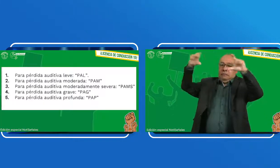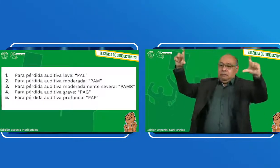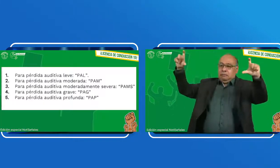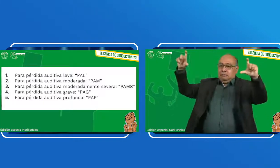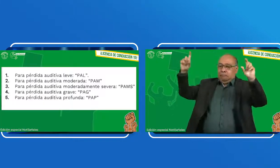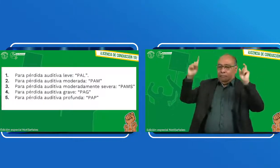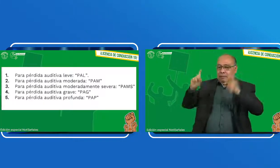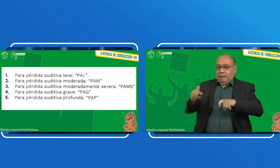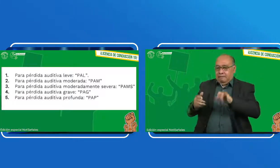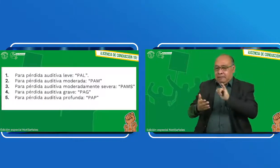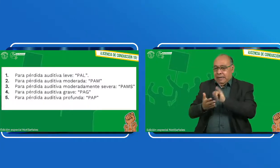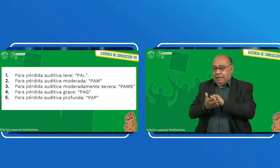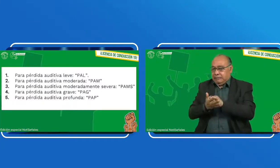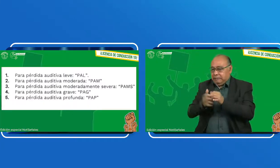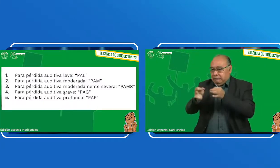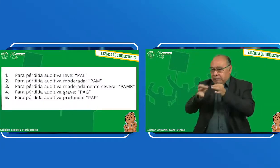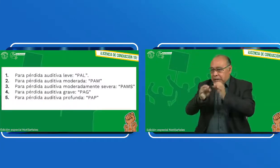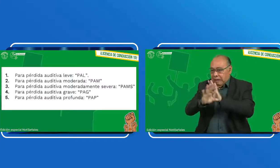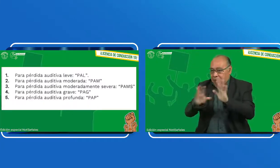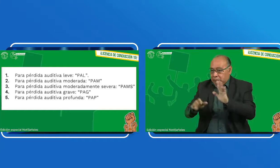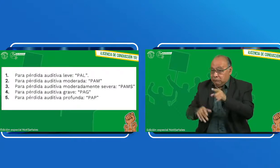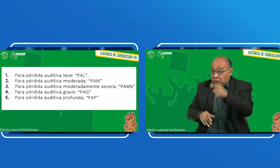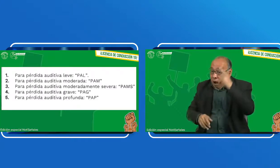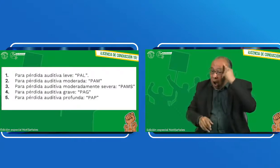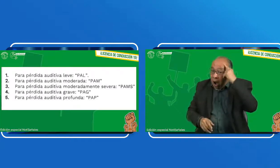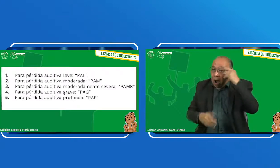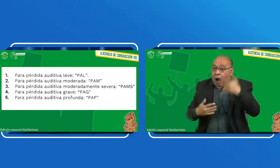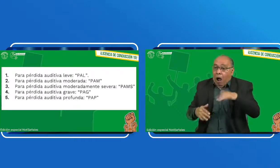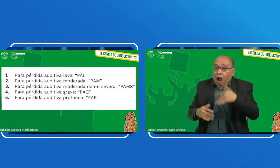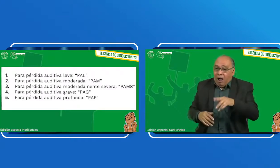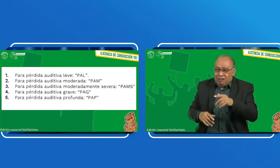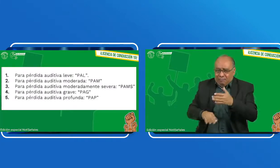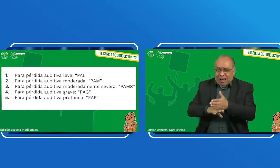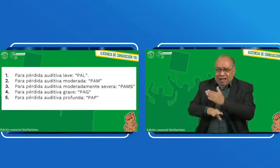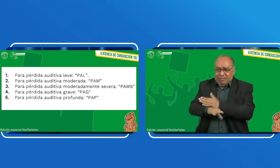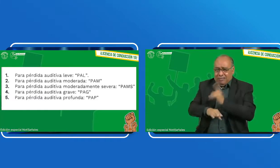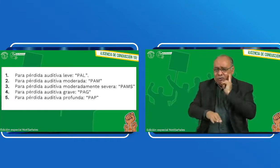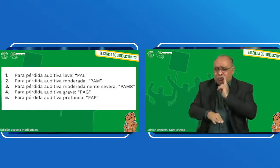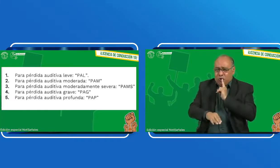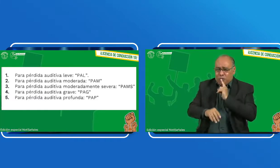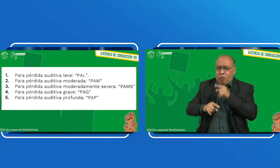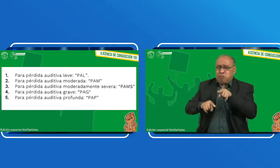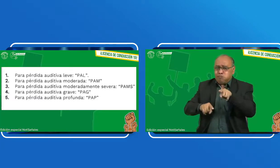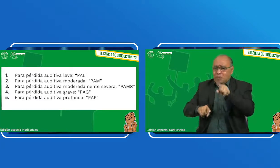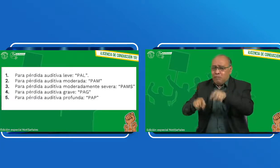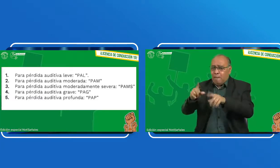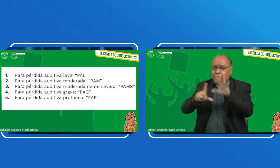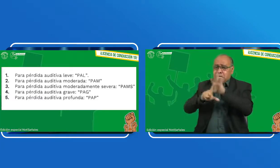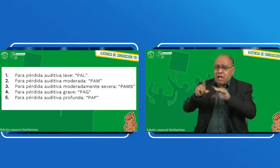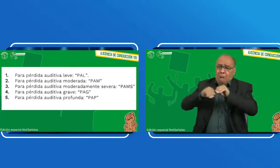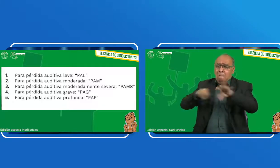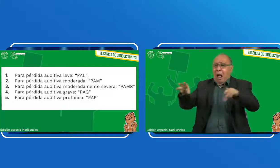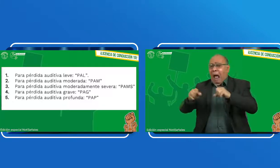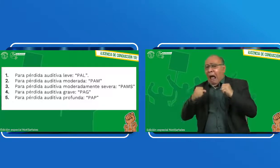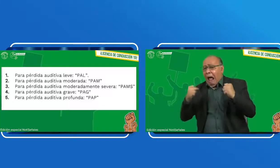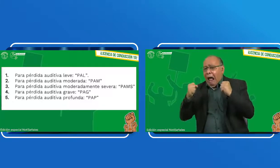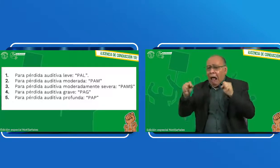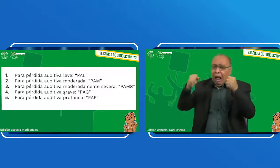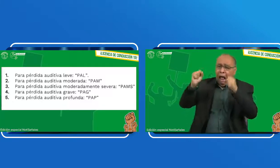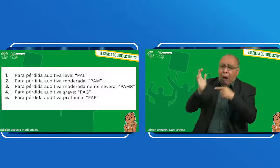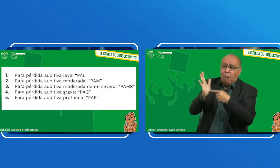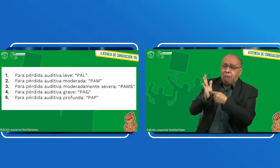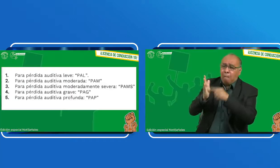conducir por el hecho de que tenga esto. Esto tiene que ver es con las adecuaciones en cuanto a los espejos que se le tienen que hacer a